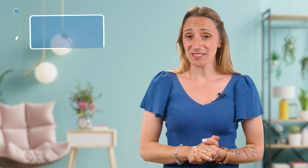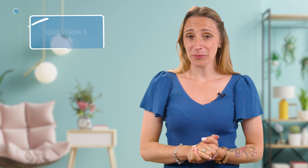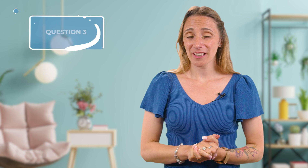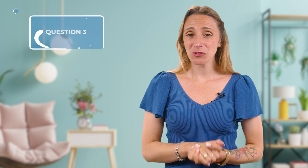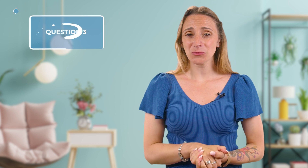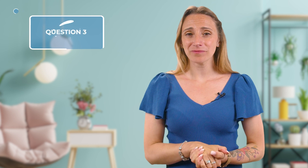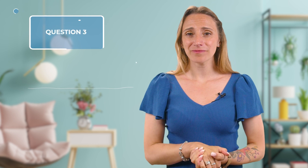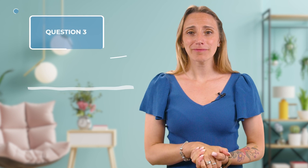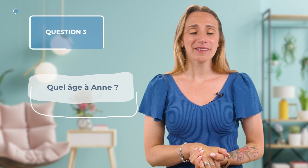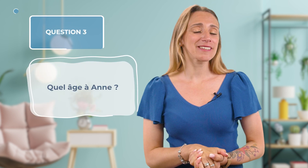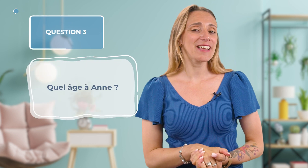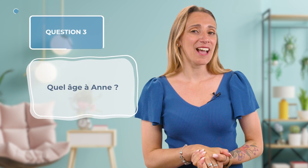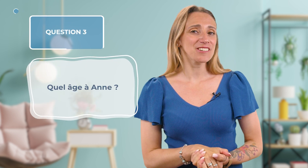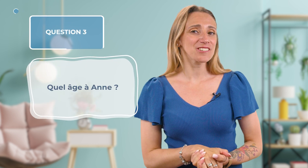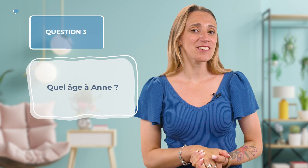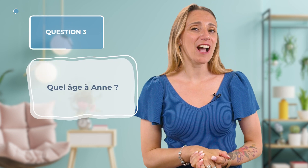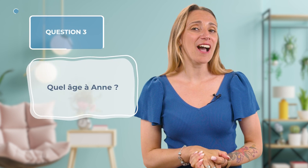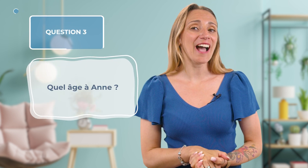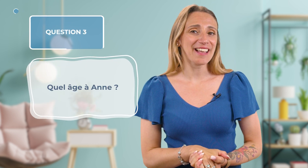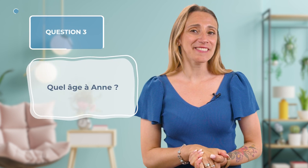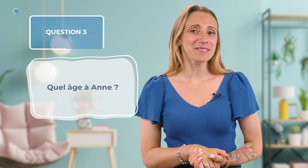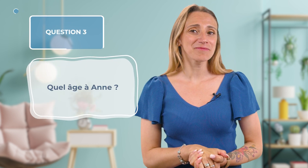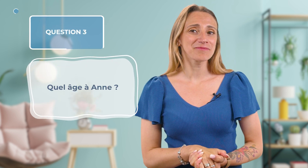Troisième question. Quel âge a Anne?